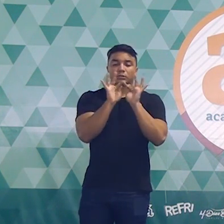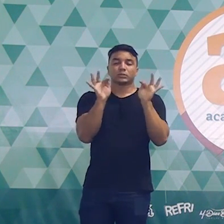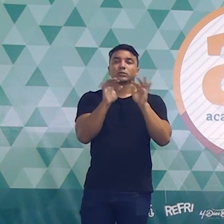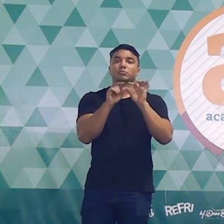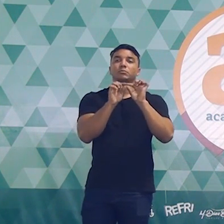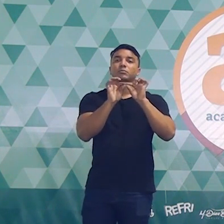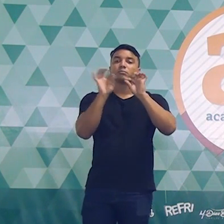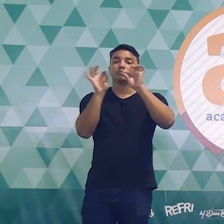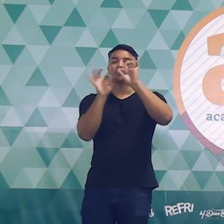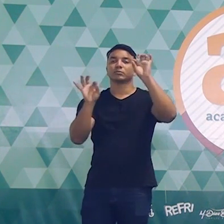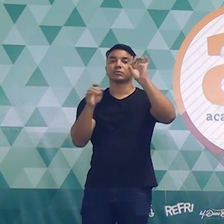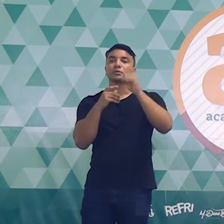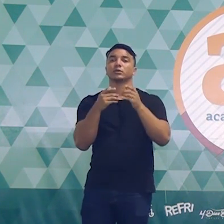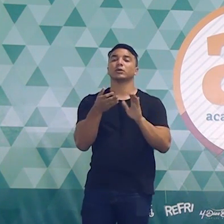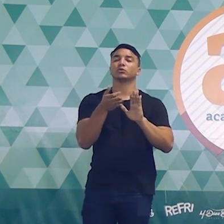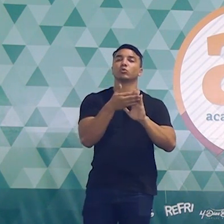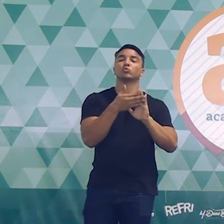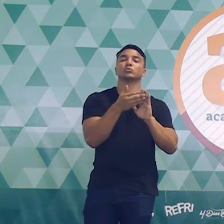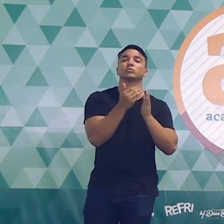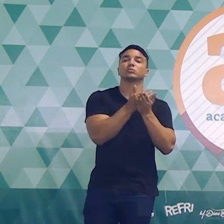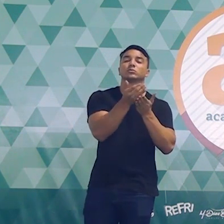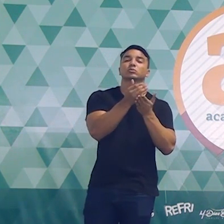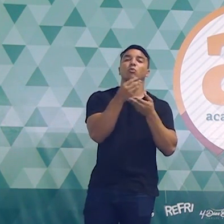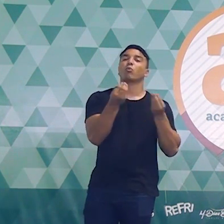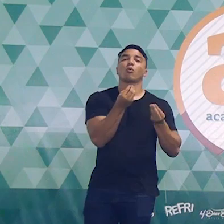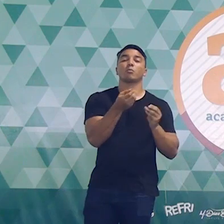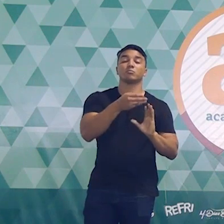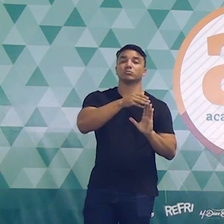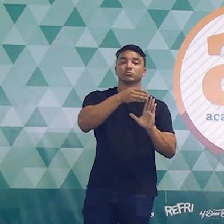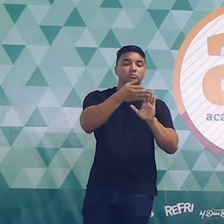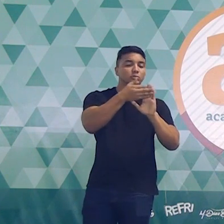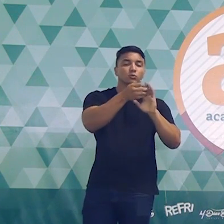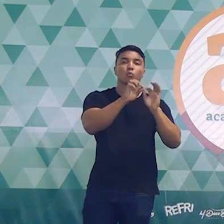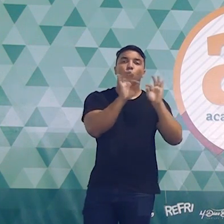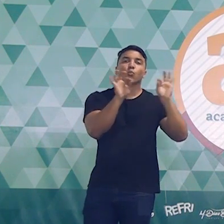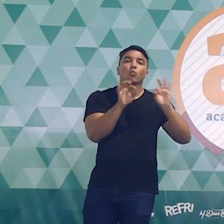Quantas linhas tem minha introdução? 1 a 5. Nas 3